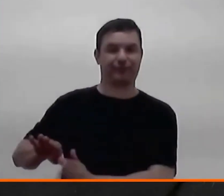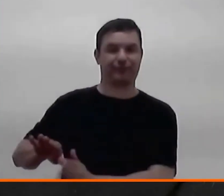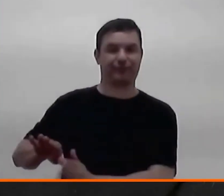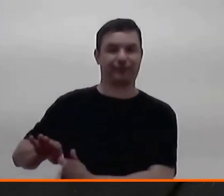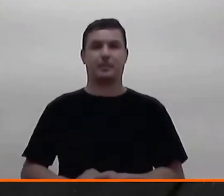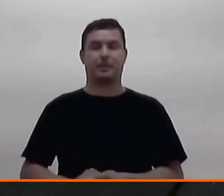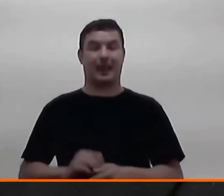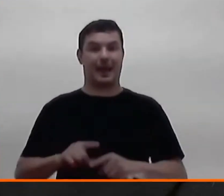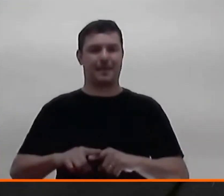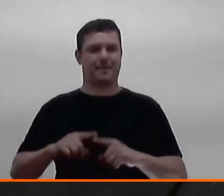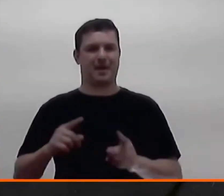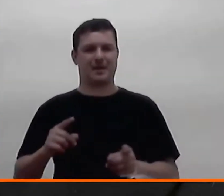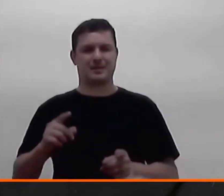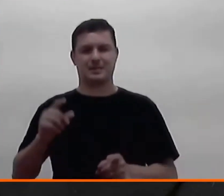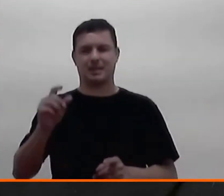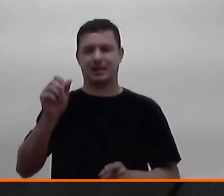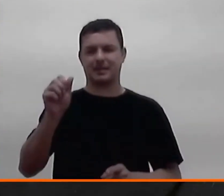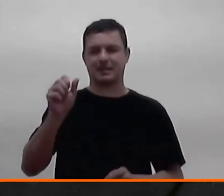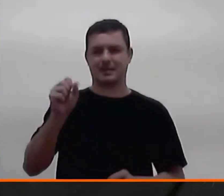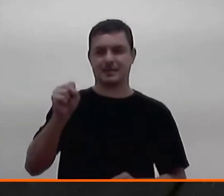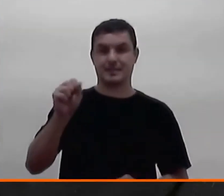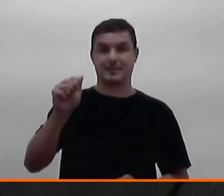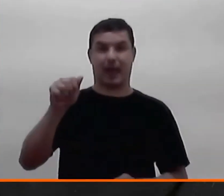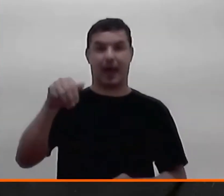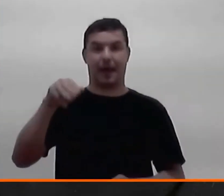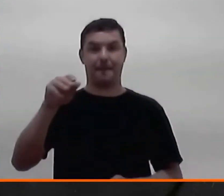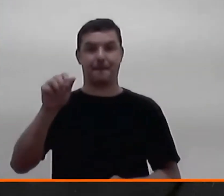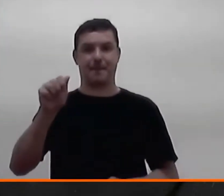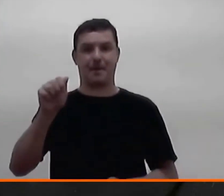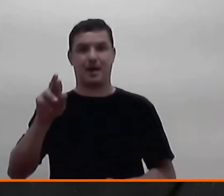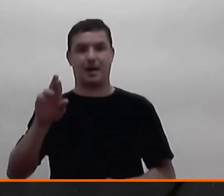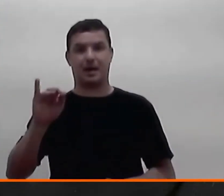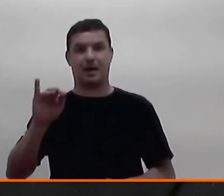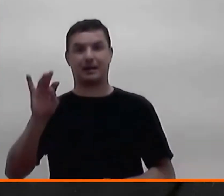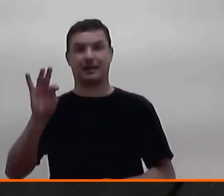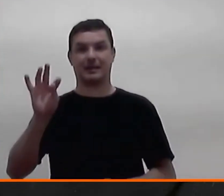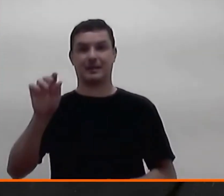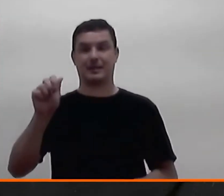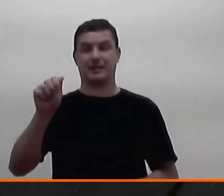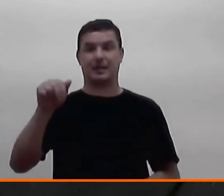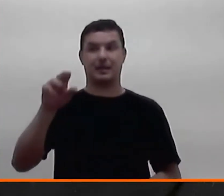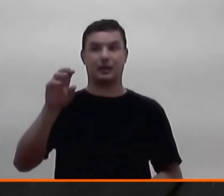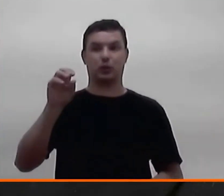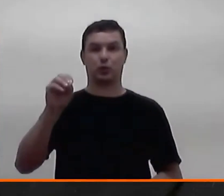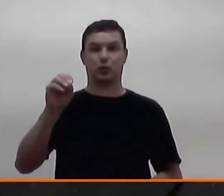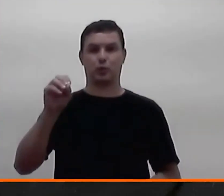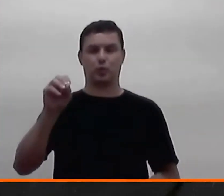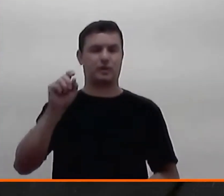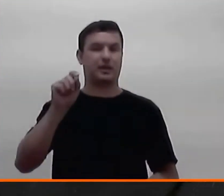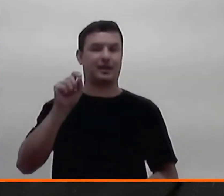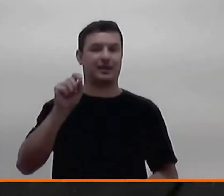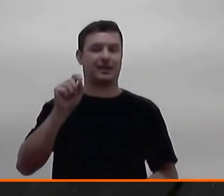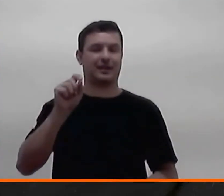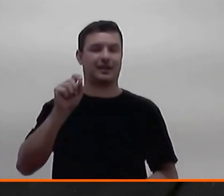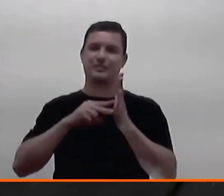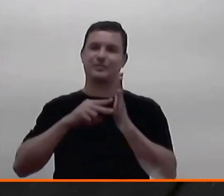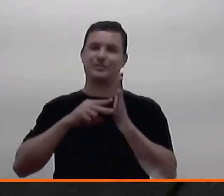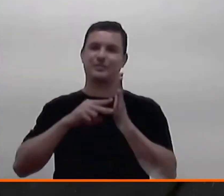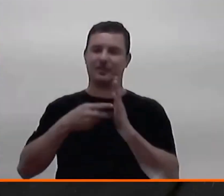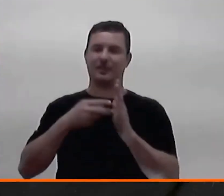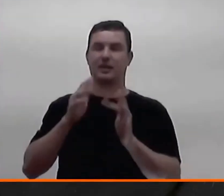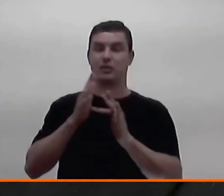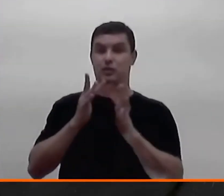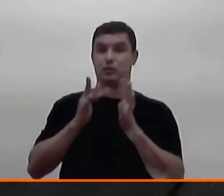samaritano, quem será ele? Certo samaritano que seguia o seu caminho,